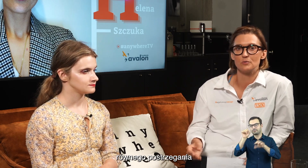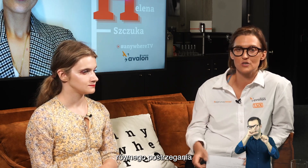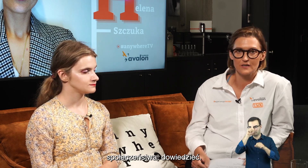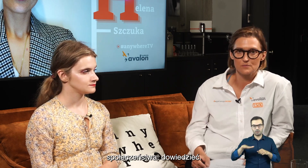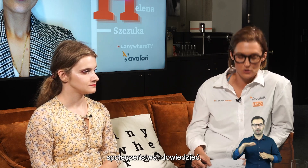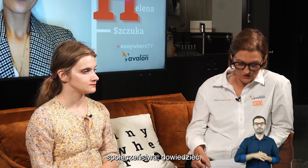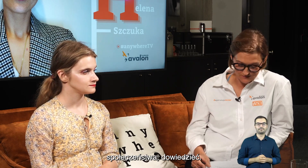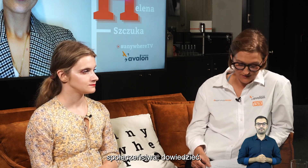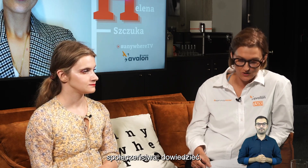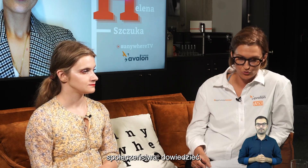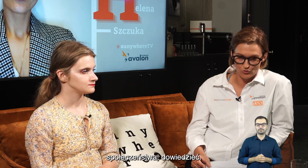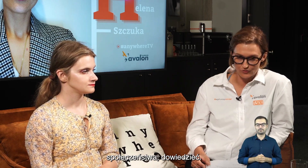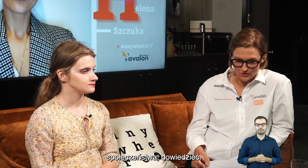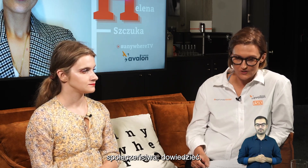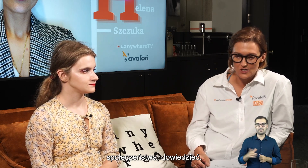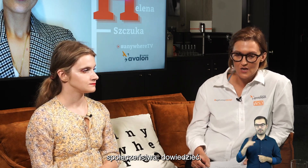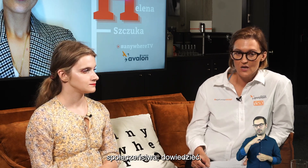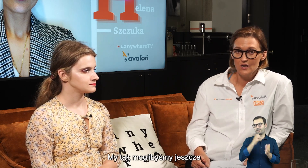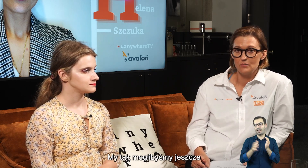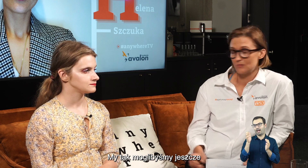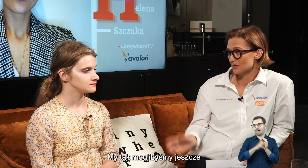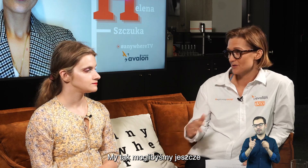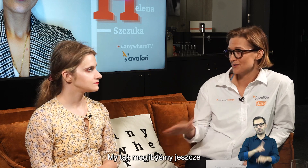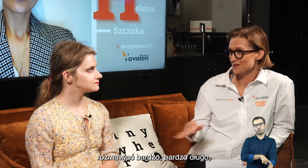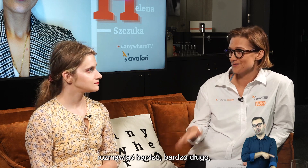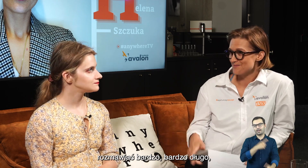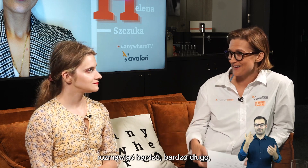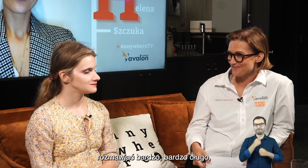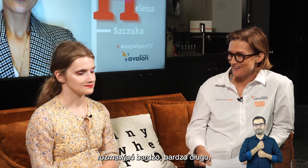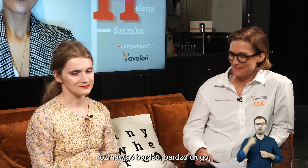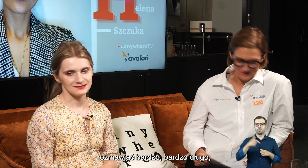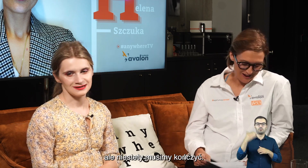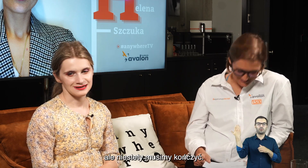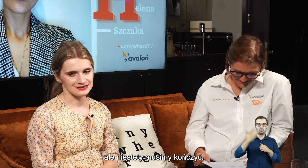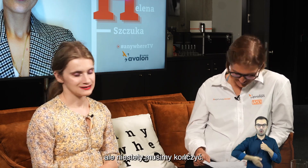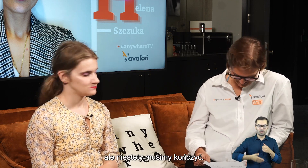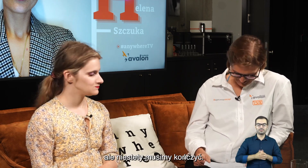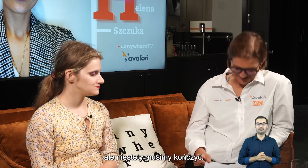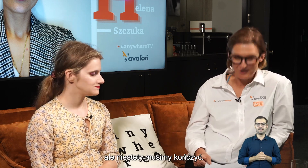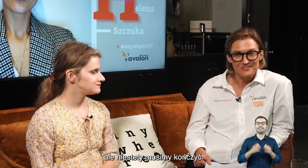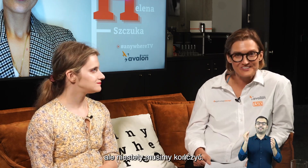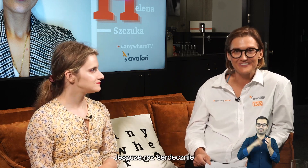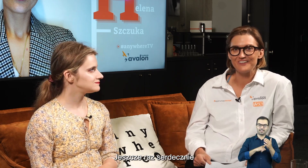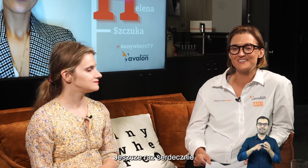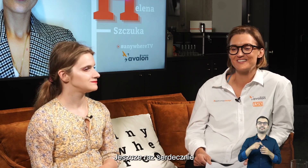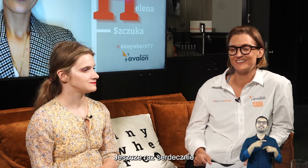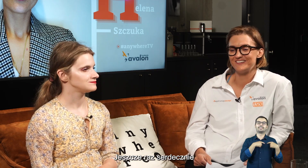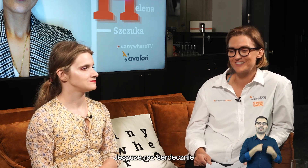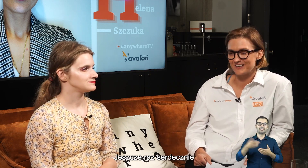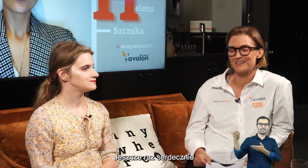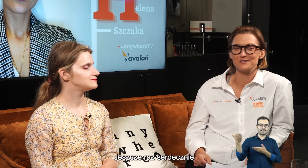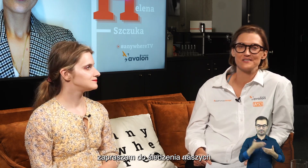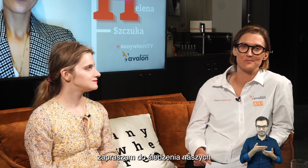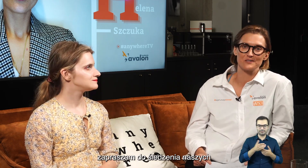równego postrzegania społeczeństwa dowiedzieć. My tak moglibyśmy jeszcze rozmawiać bardzo, bardzo długo, ale niestety musimy kończyć, więc